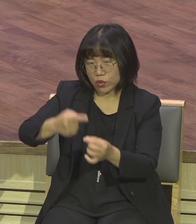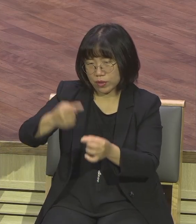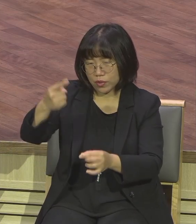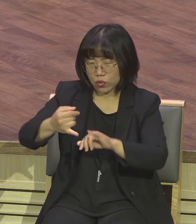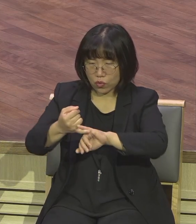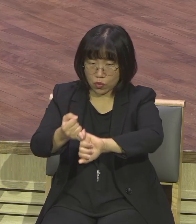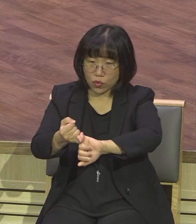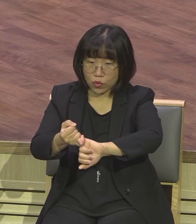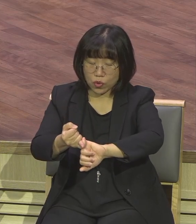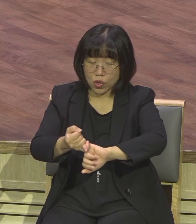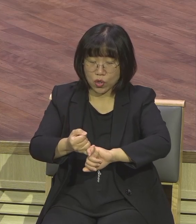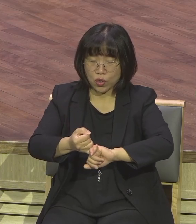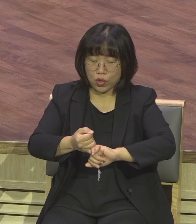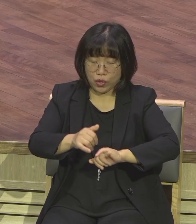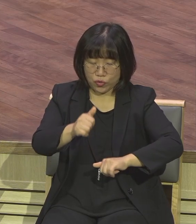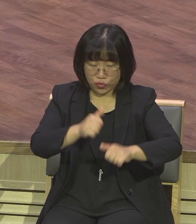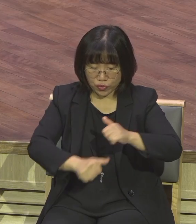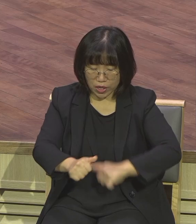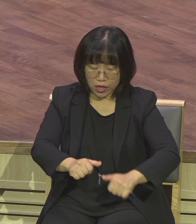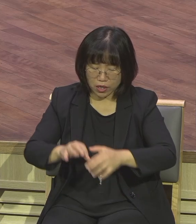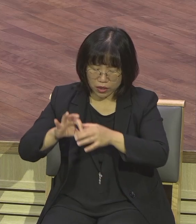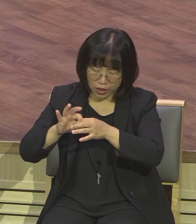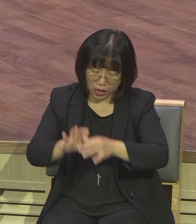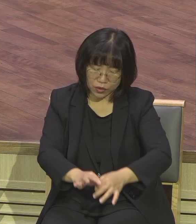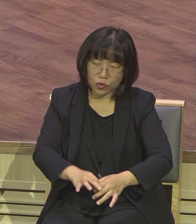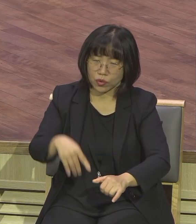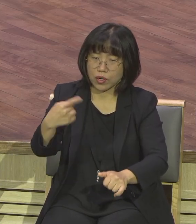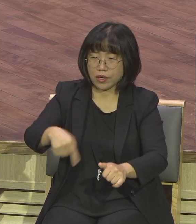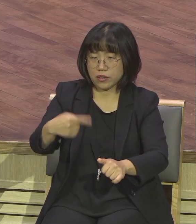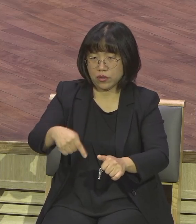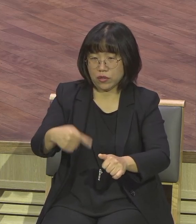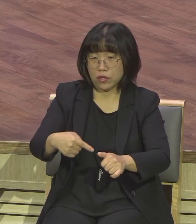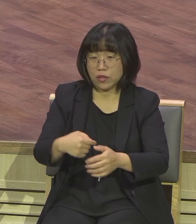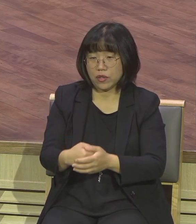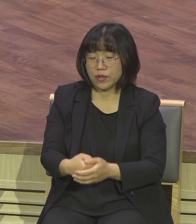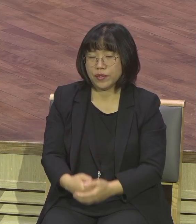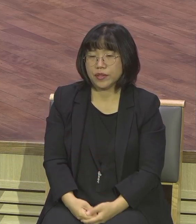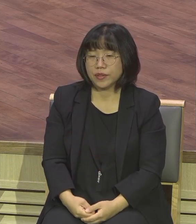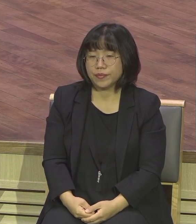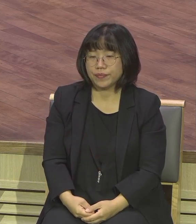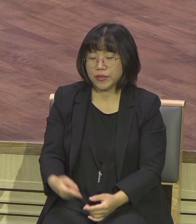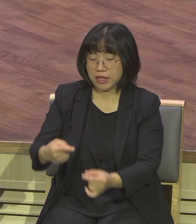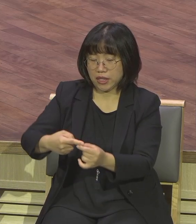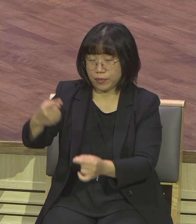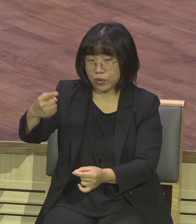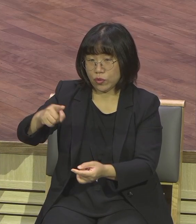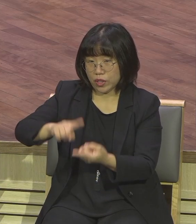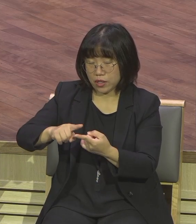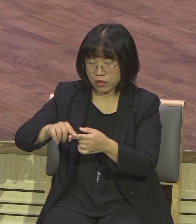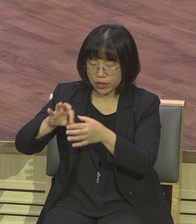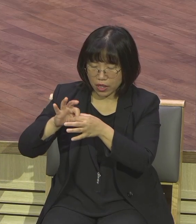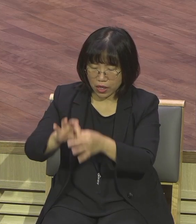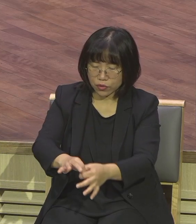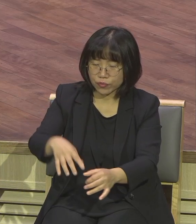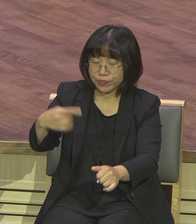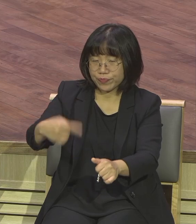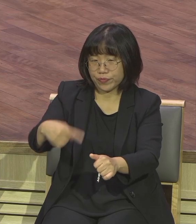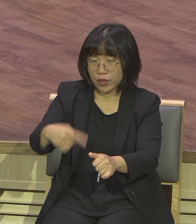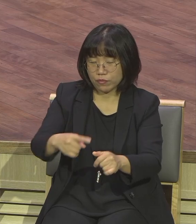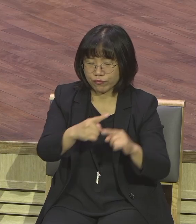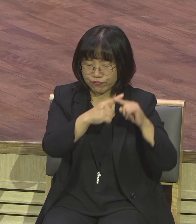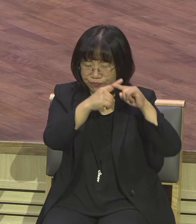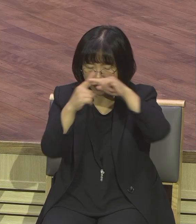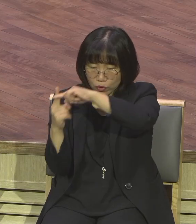시기도 후대들이 철저하게 모두 헌금 다. 세계에서 유일한 민족입니다.